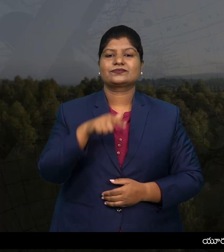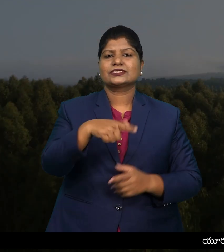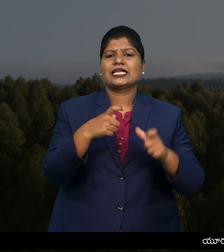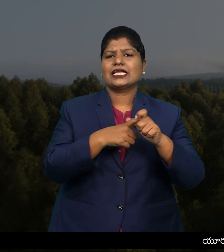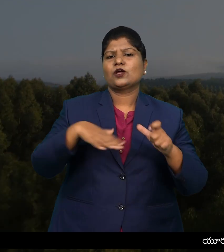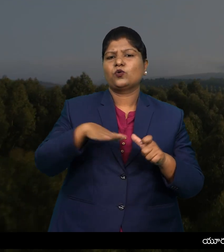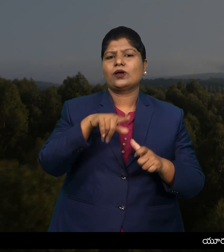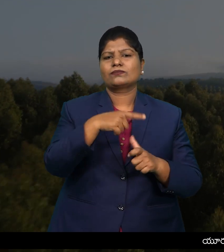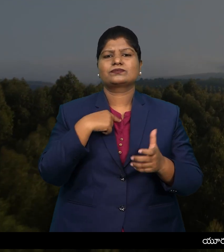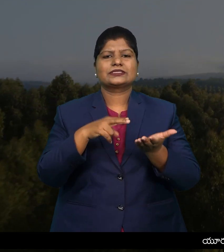యూరప్ ప్రాంతం అడవులు,